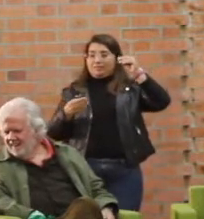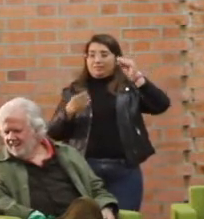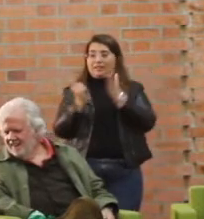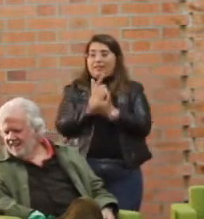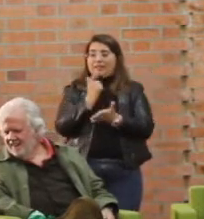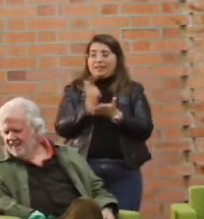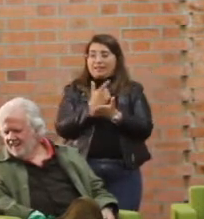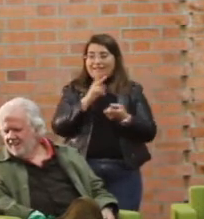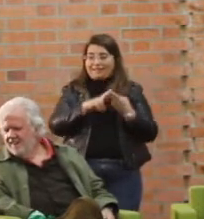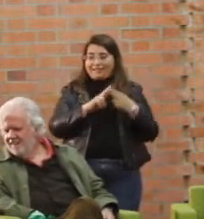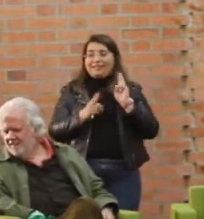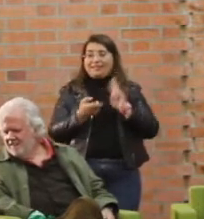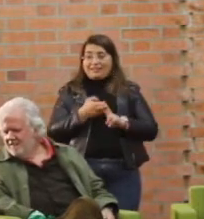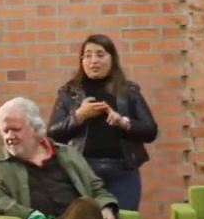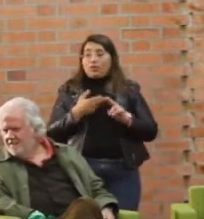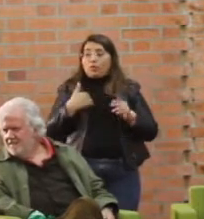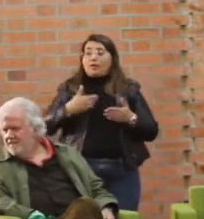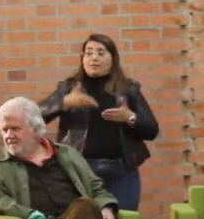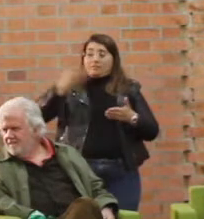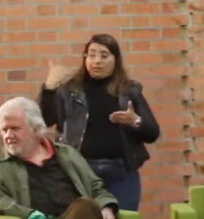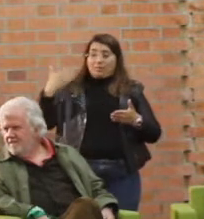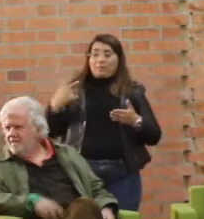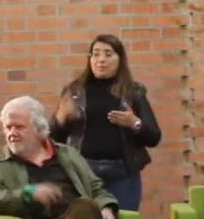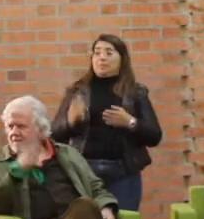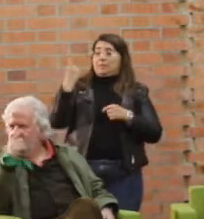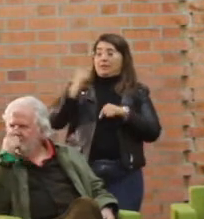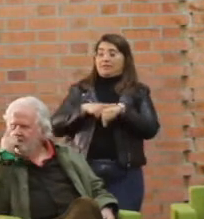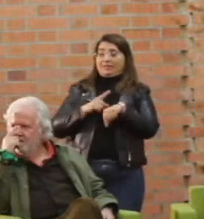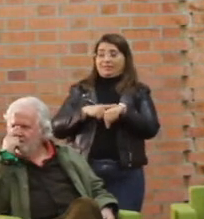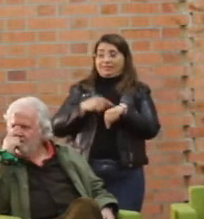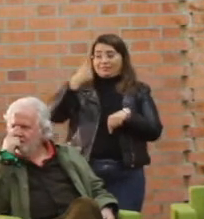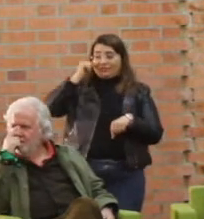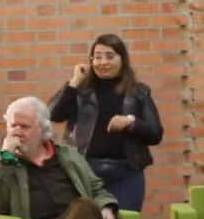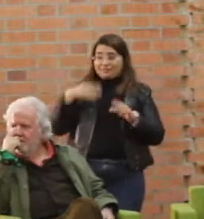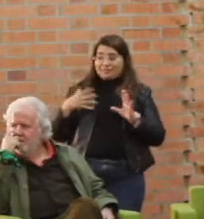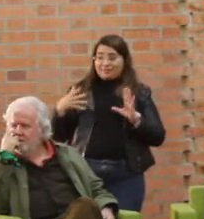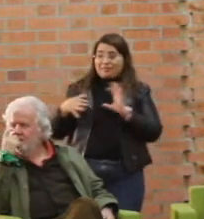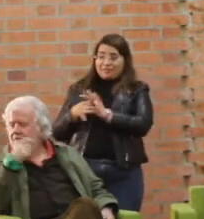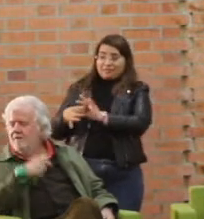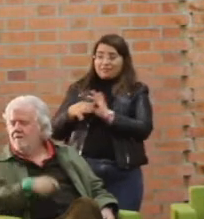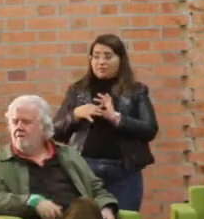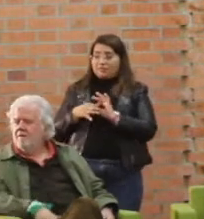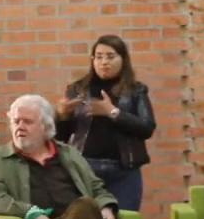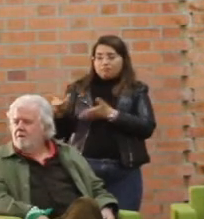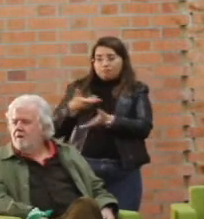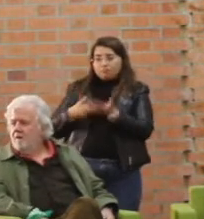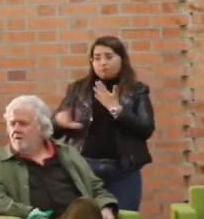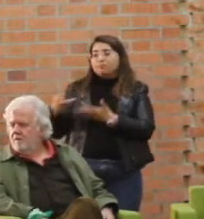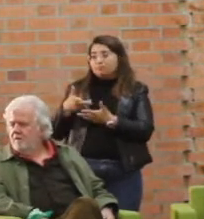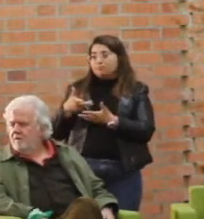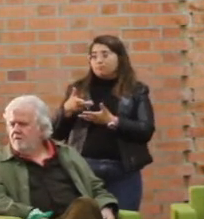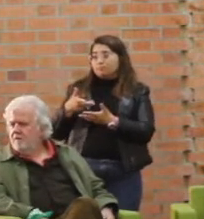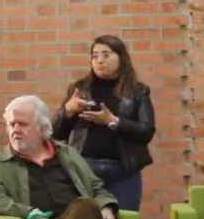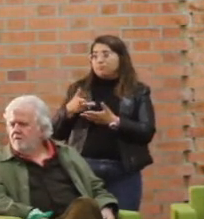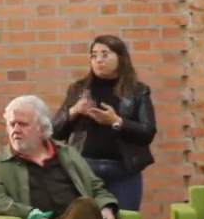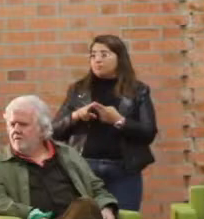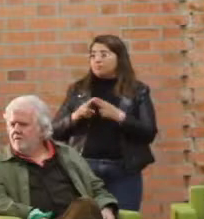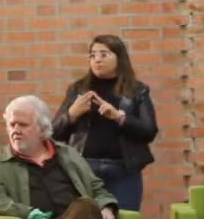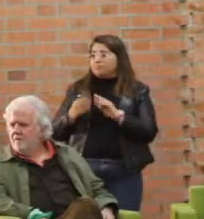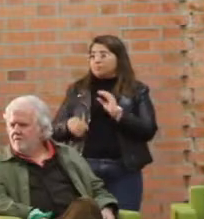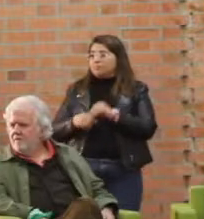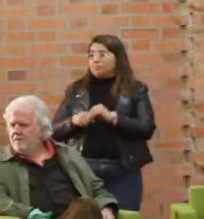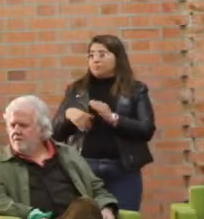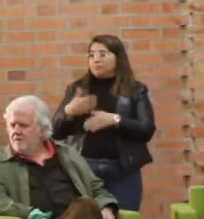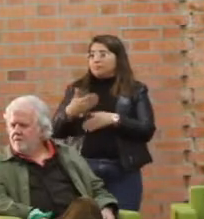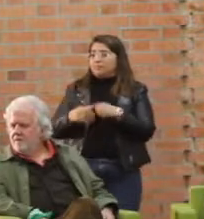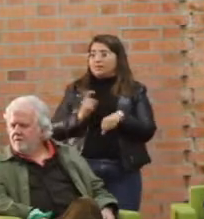el esa investigación del senado que de hecho yo creo que es la primera vez que también leí sobre ti Mara y y tu trayectoria le siguió